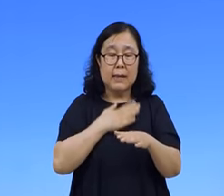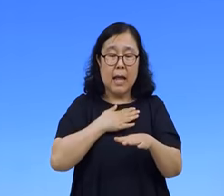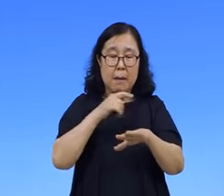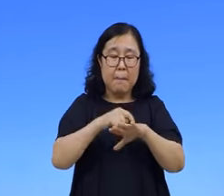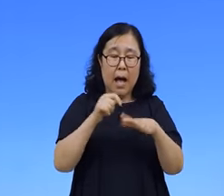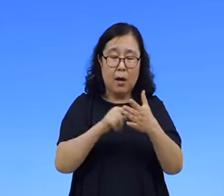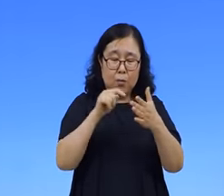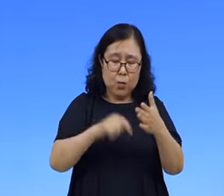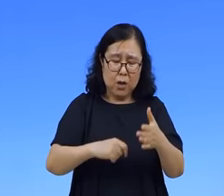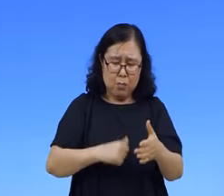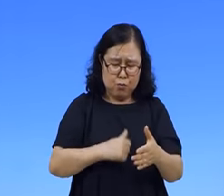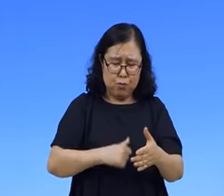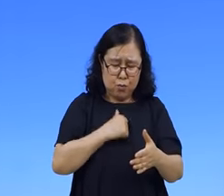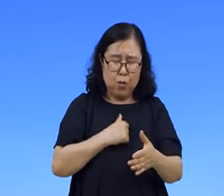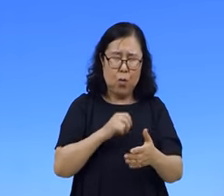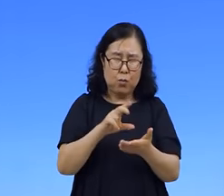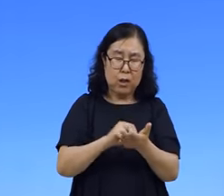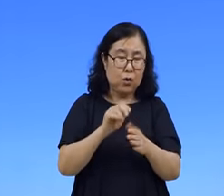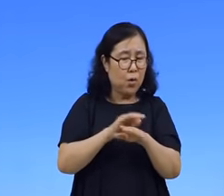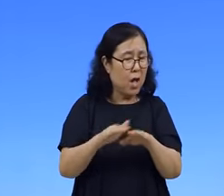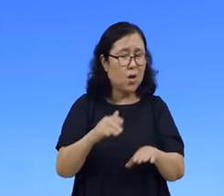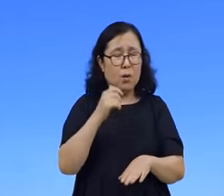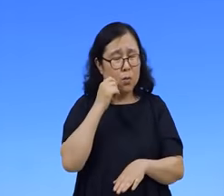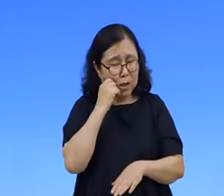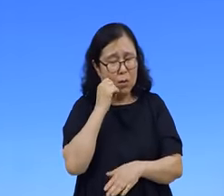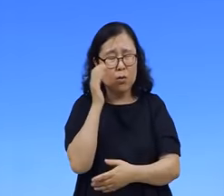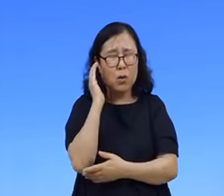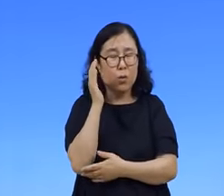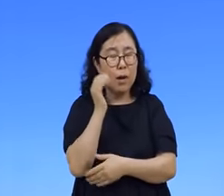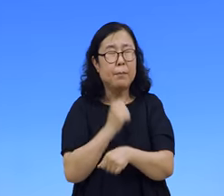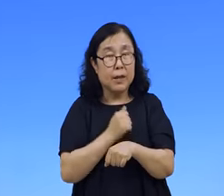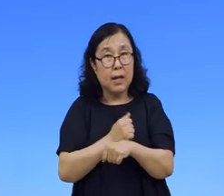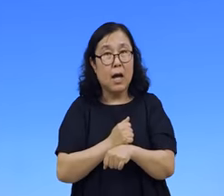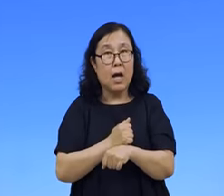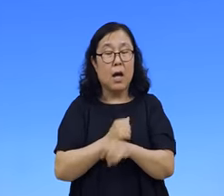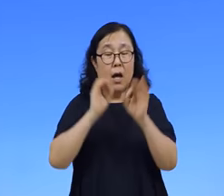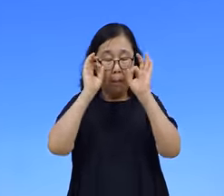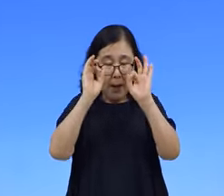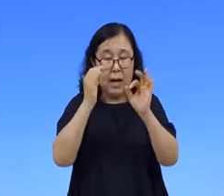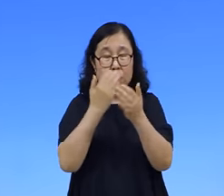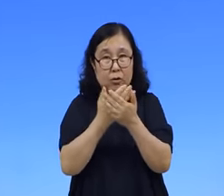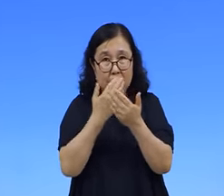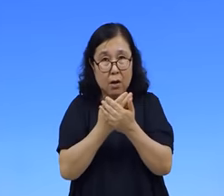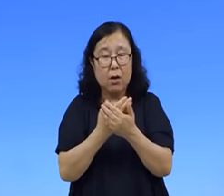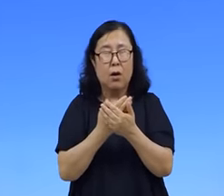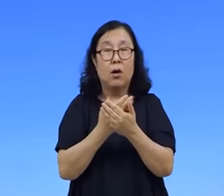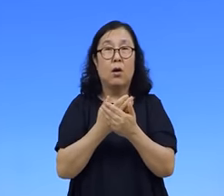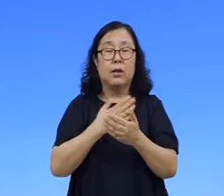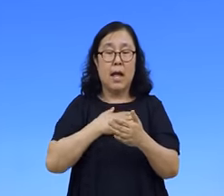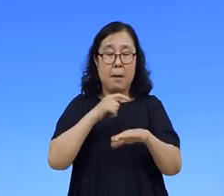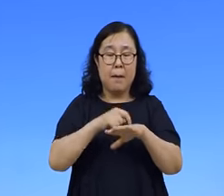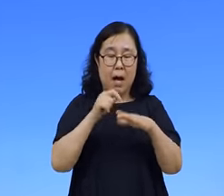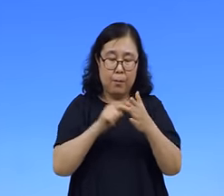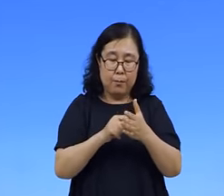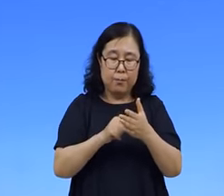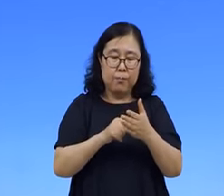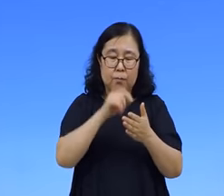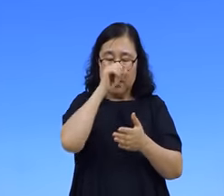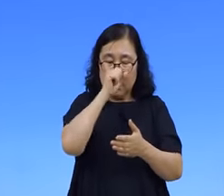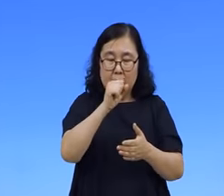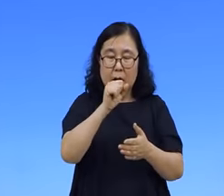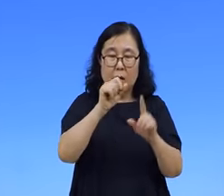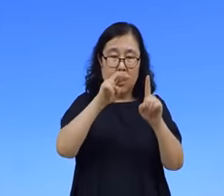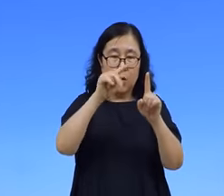분노의 문제도 처리를 못하면서 설교하는 게 접니다. 보소서 주님, 내 마음을. 선한 거 하나